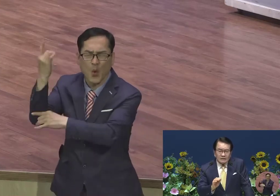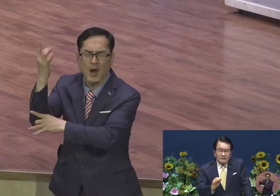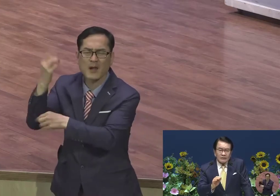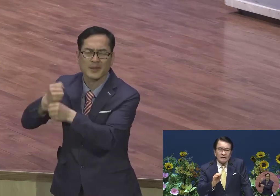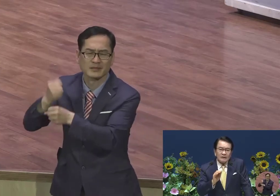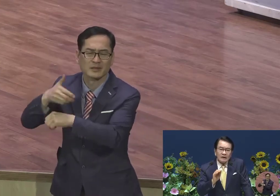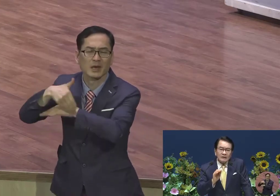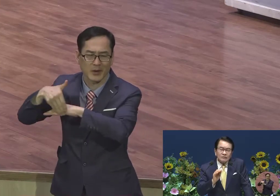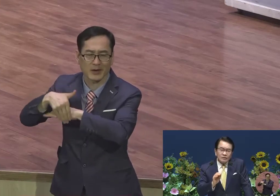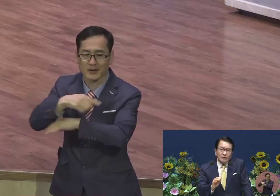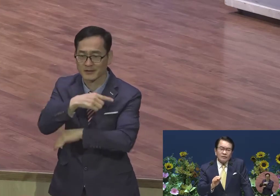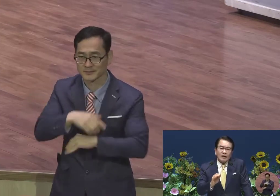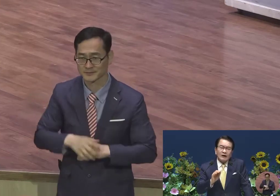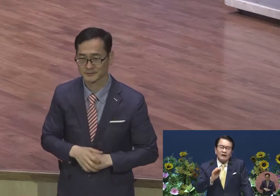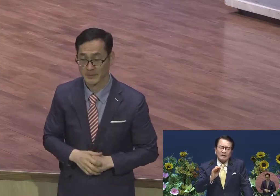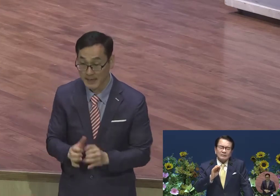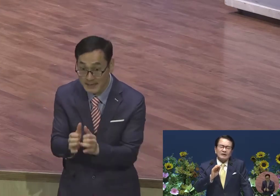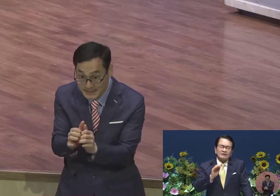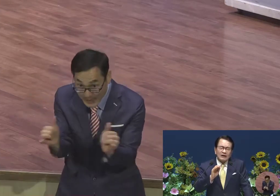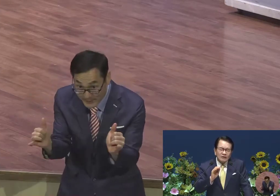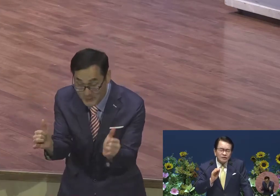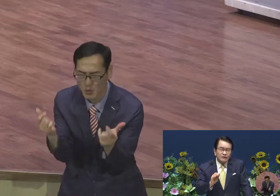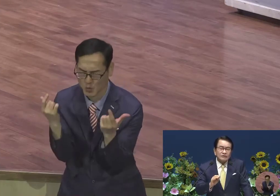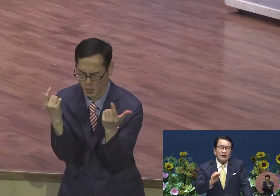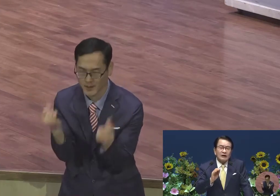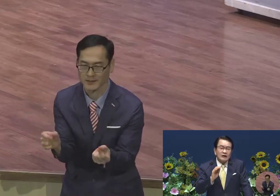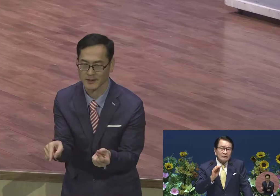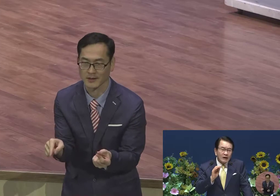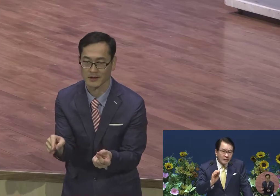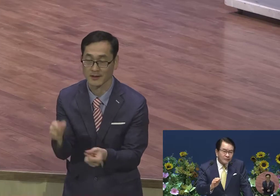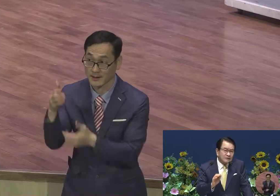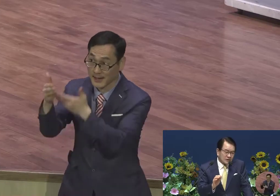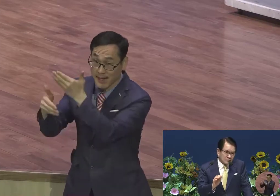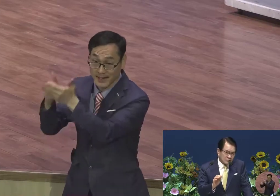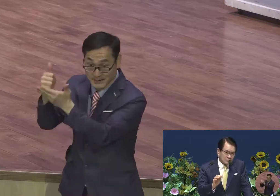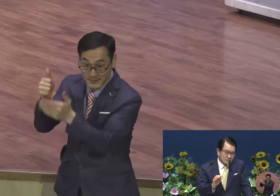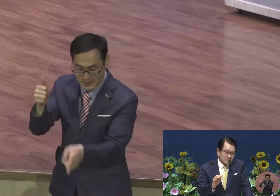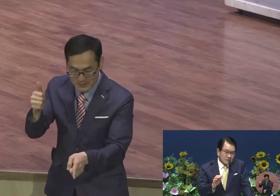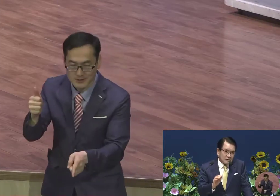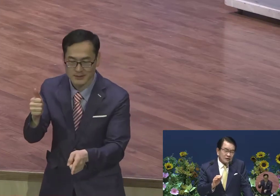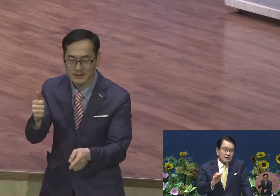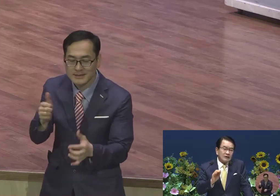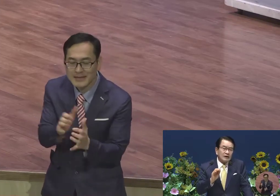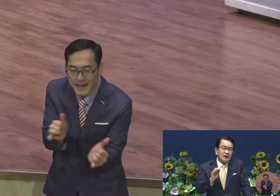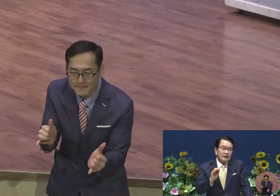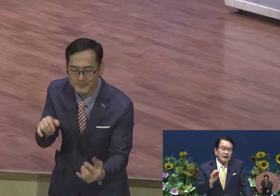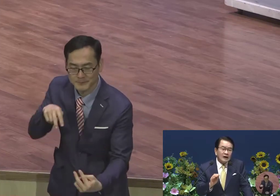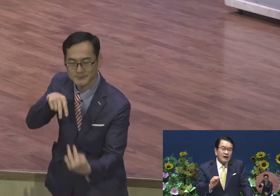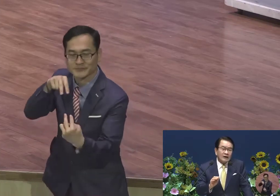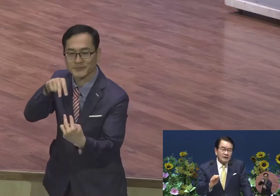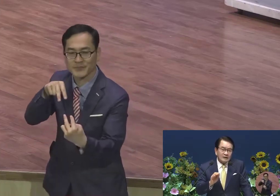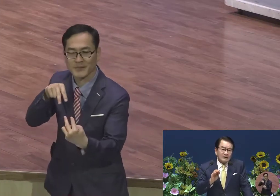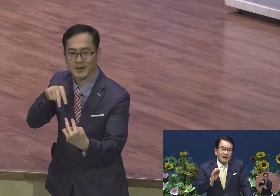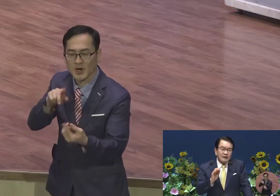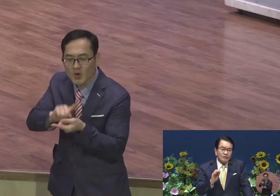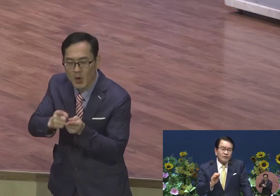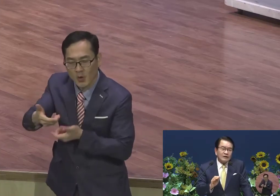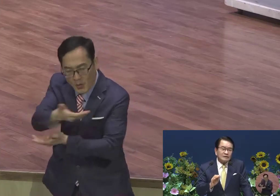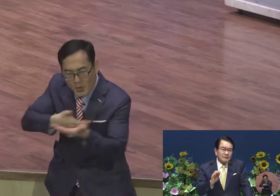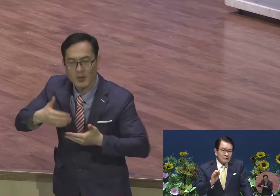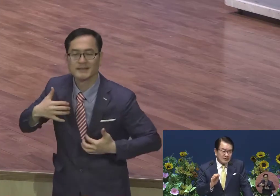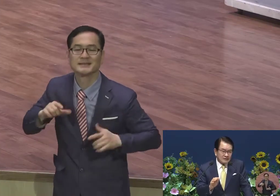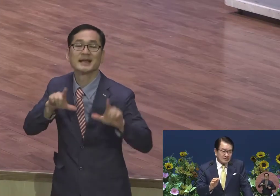마찬가지예요. 인간도 하나님의 창조에서 하나님과 함께 살도록 그래야